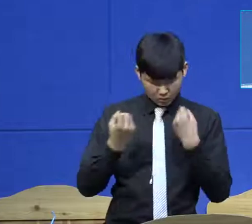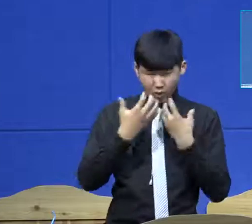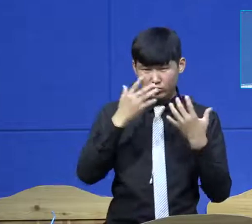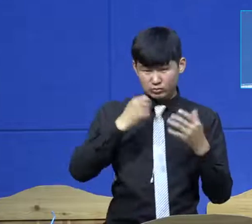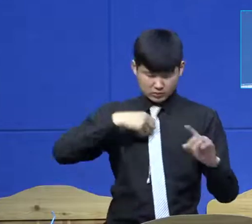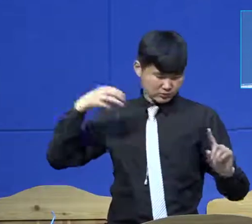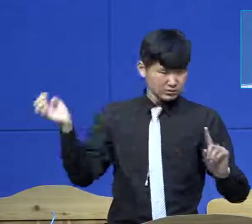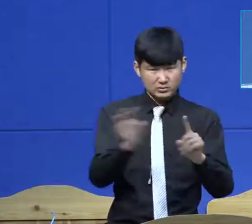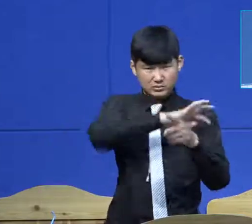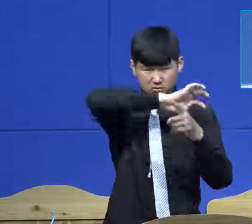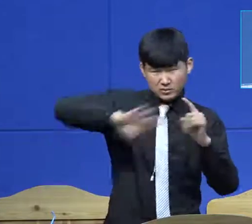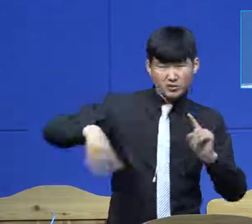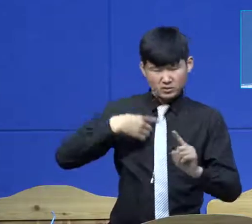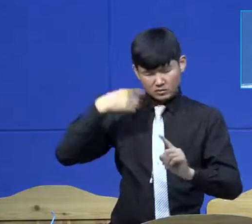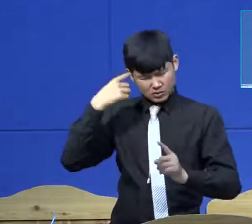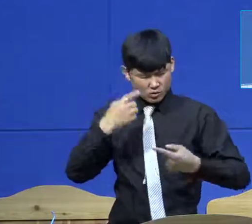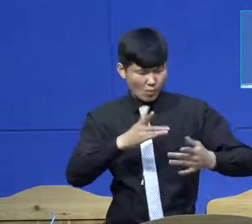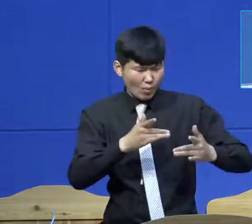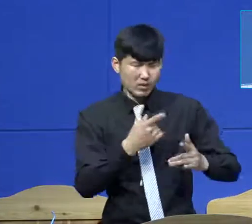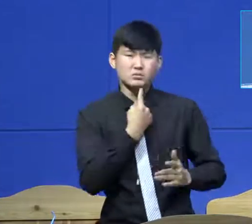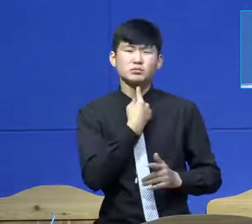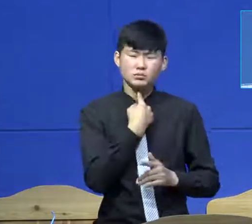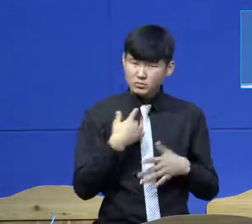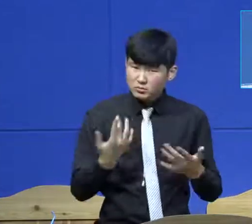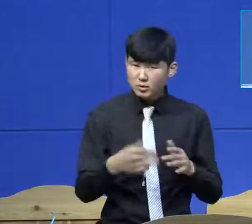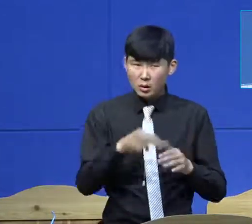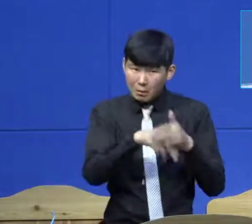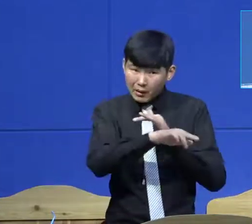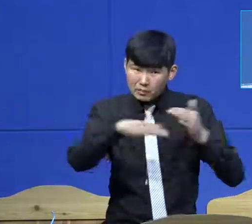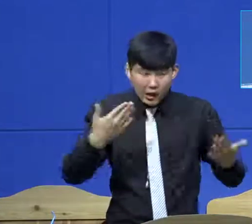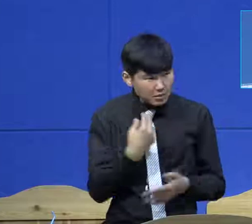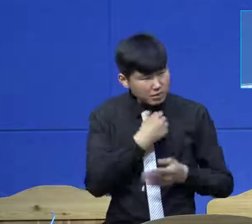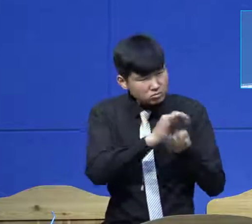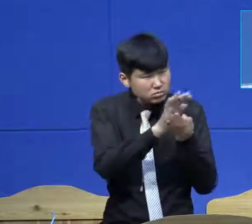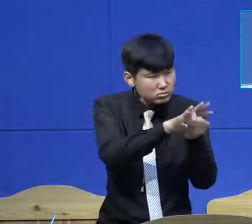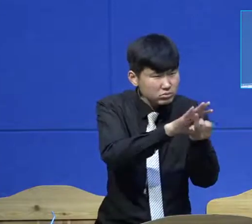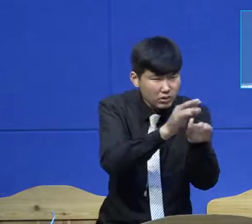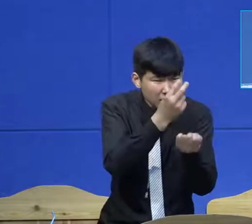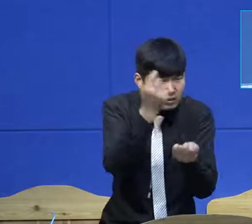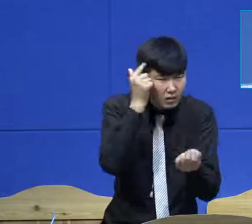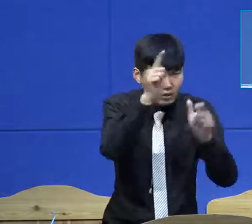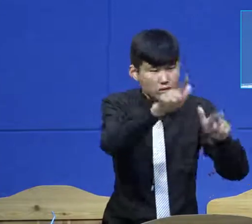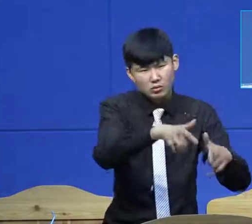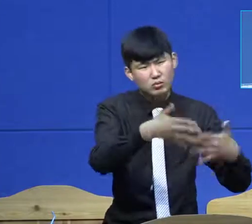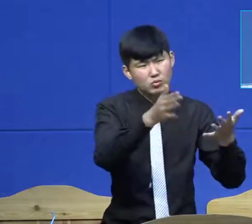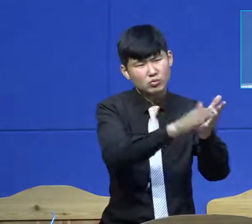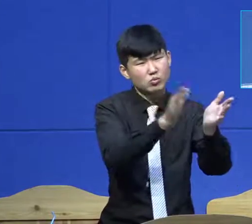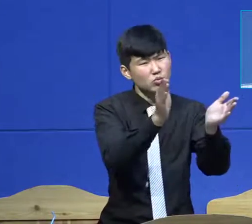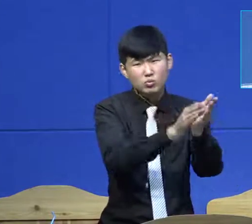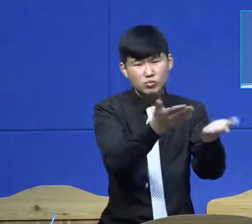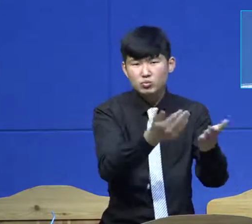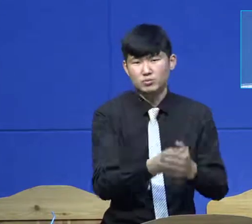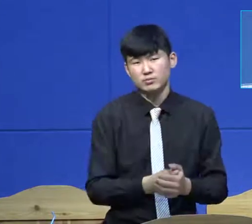ташуурдуулж хавчигдж зовж үсэ цангаж тэр Паулын амьдралыг харуул үнэхэр гайхалтай үнэхэр мундаг.